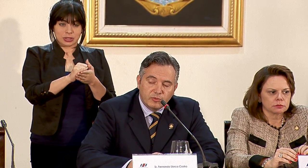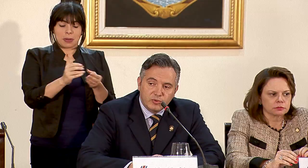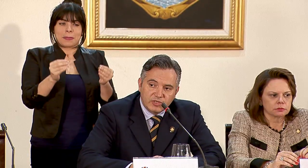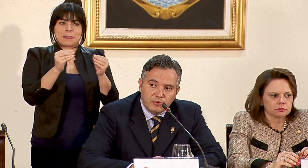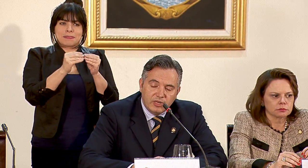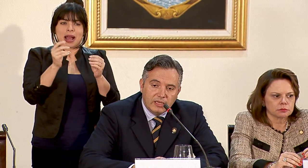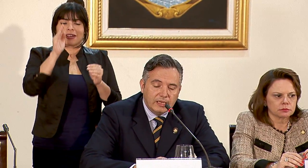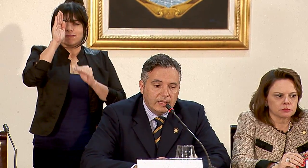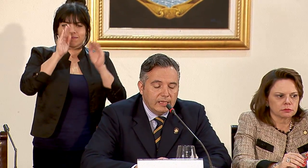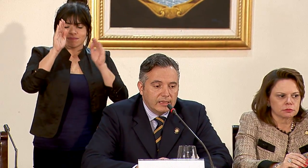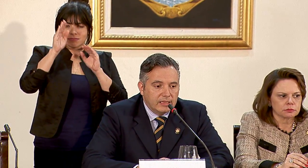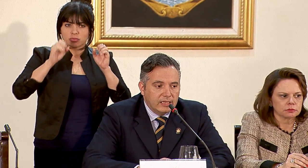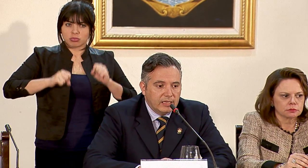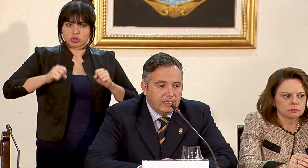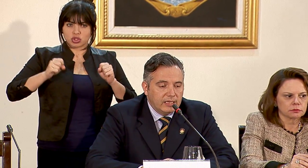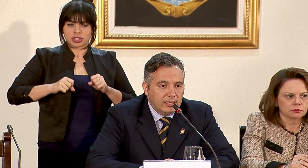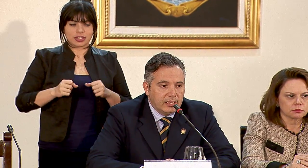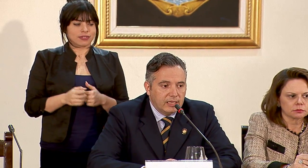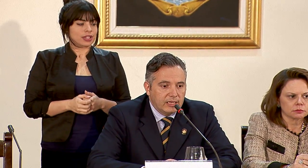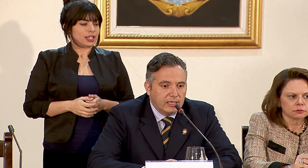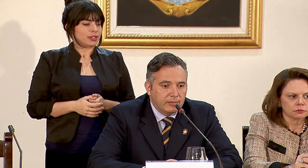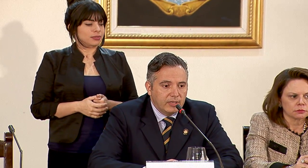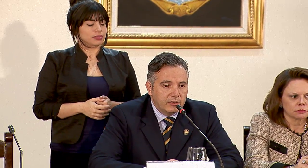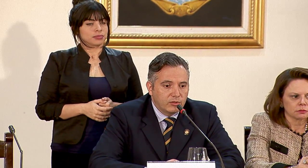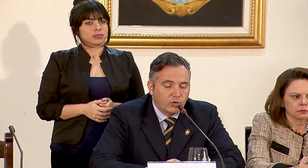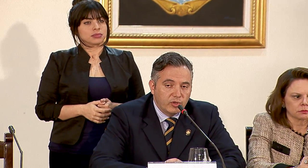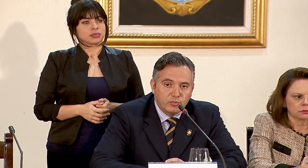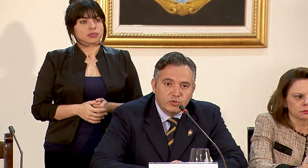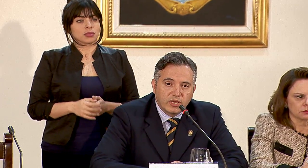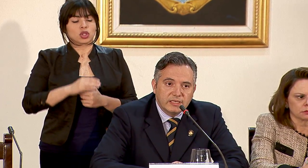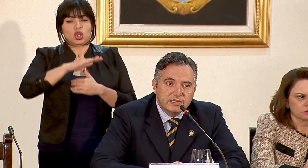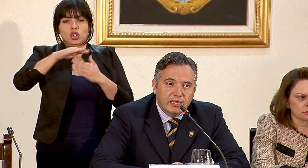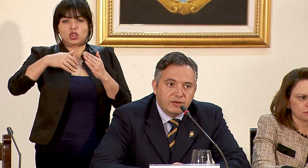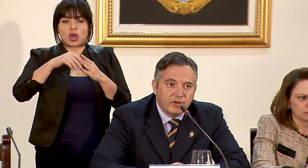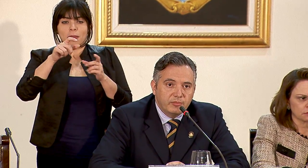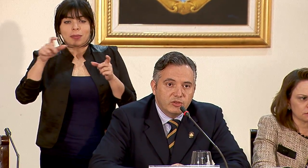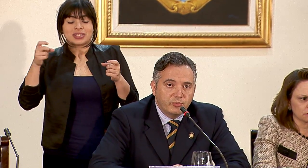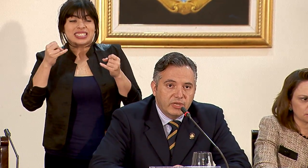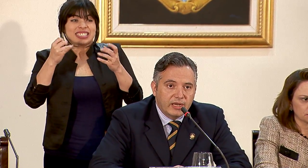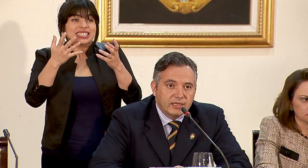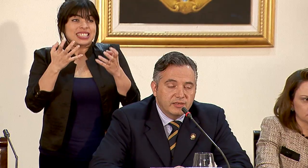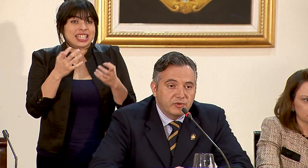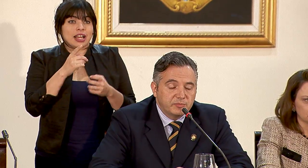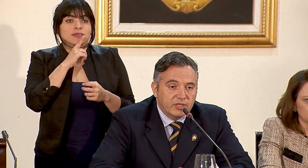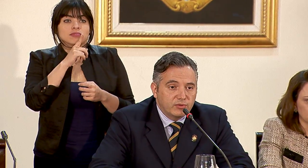participación posible de todo el mundo que quisiera realmente opinar a ese respecto.